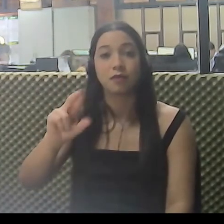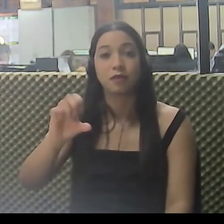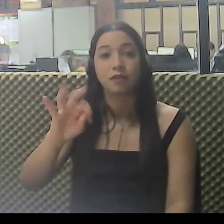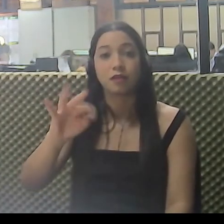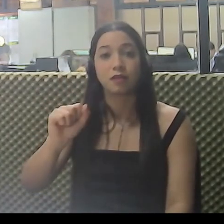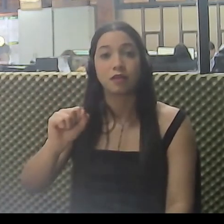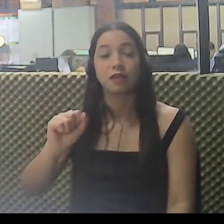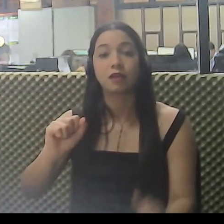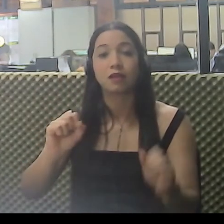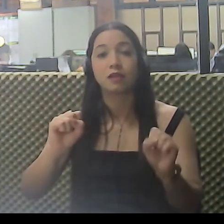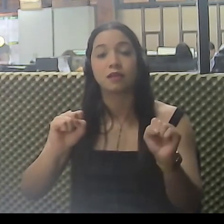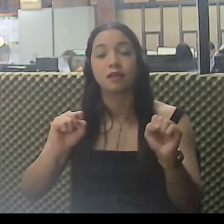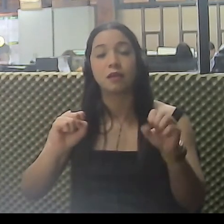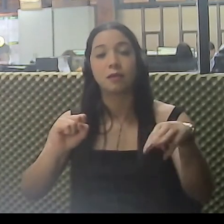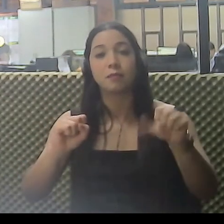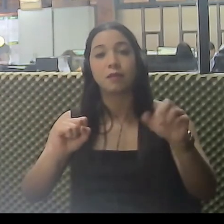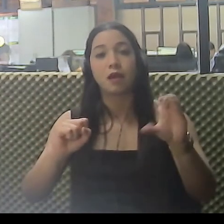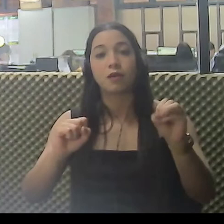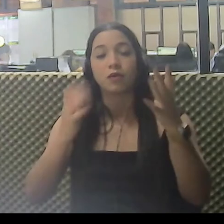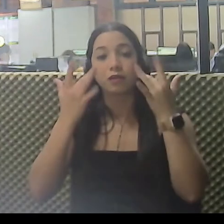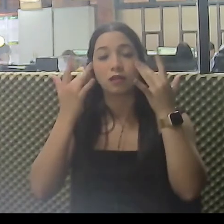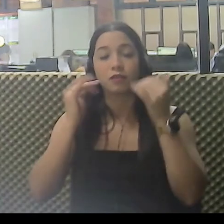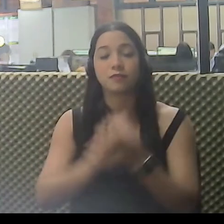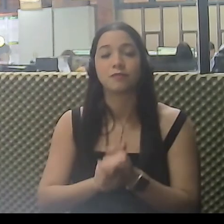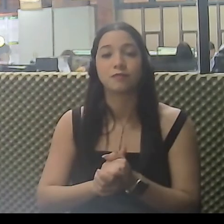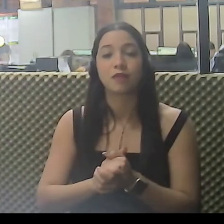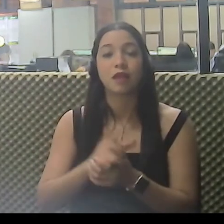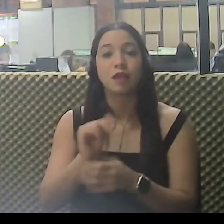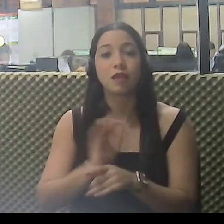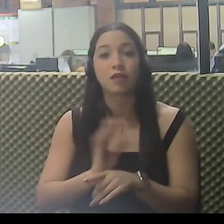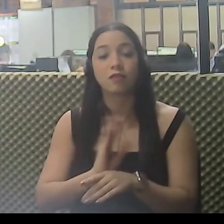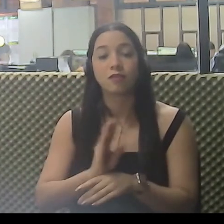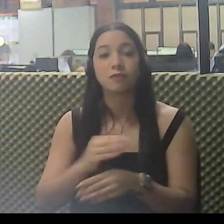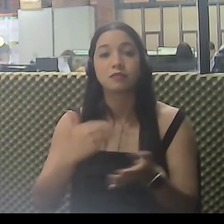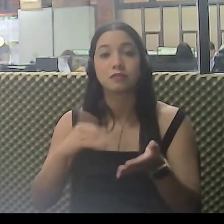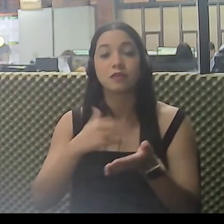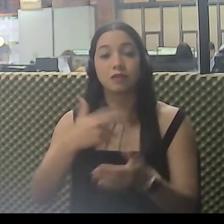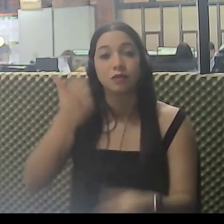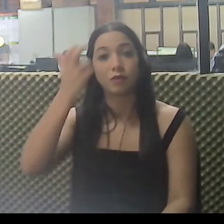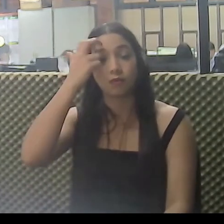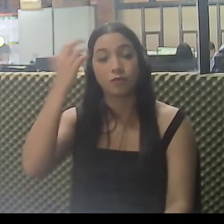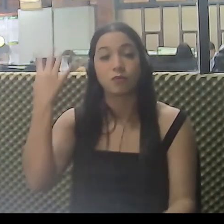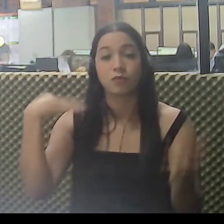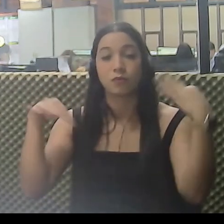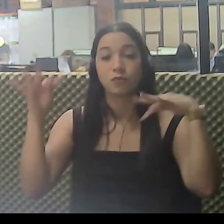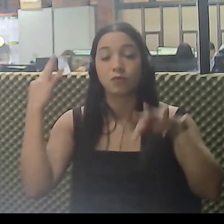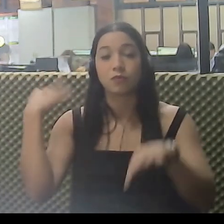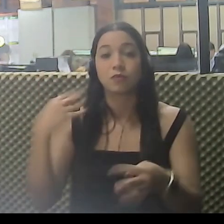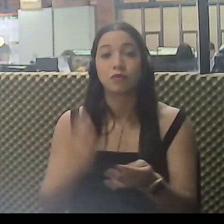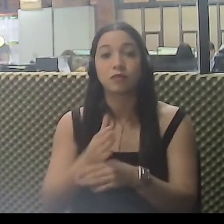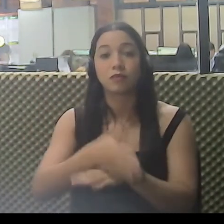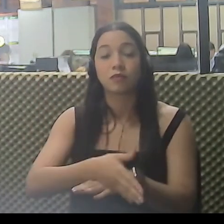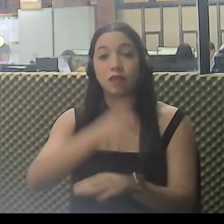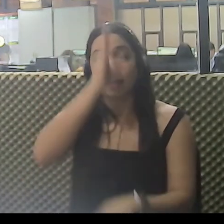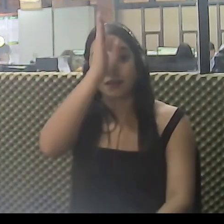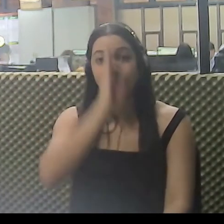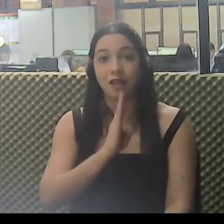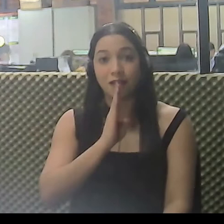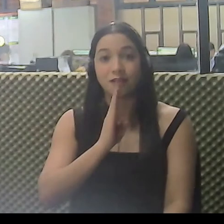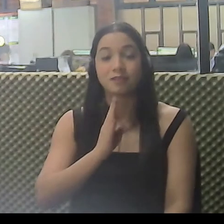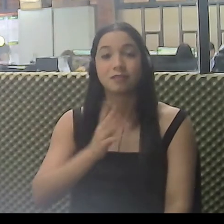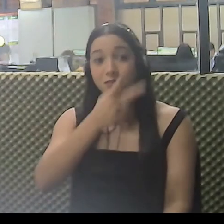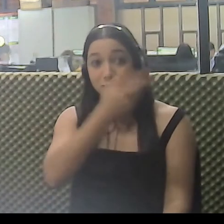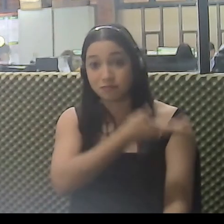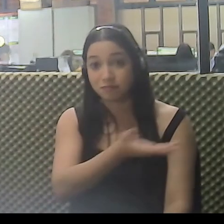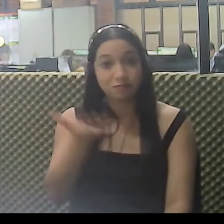e Marco Nanini. O Cineclube é promovido pela Secretaria de Cultura e Turismo e a entrada é franca, gratuita